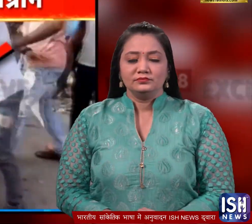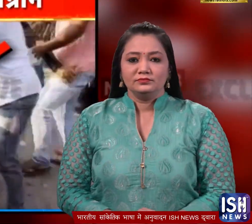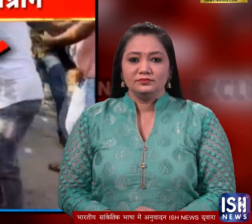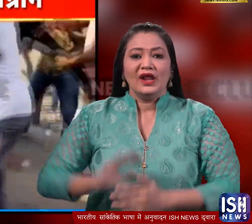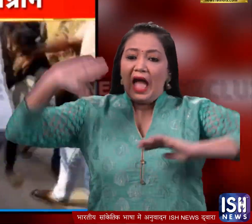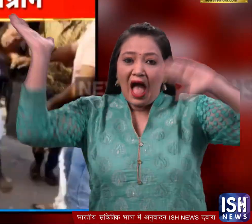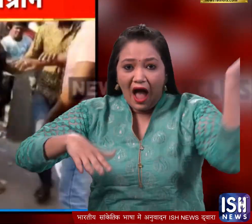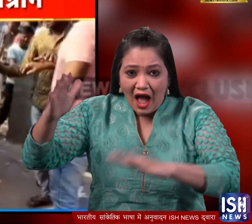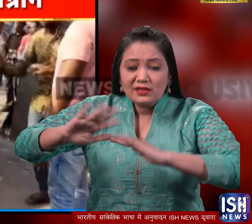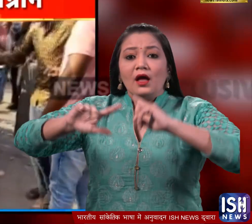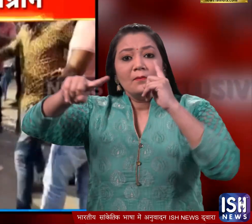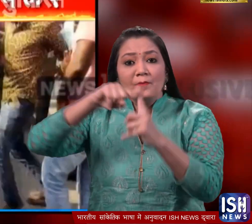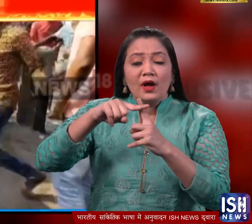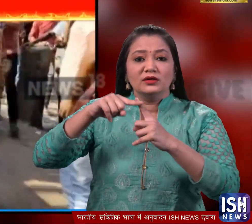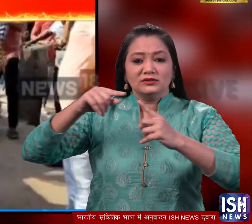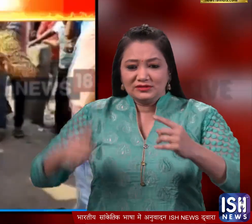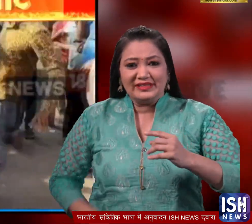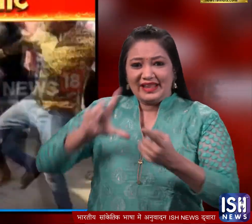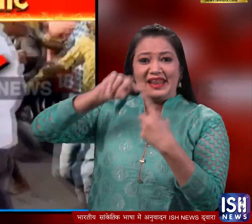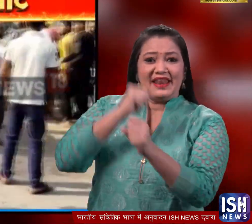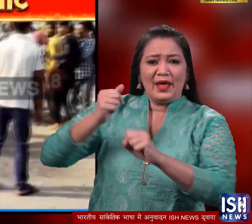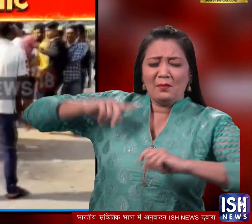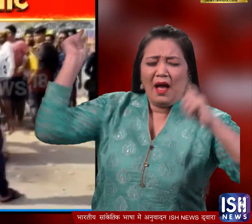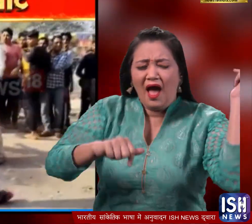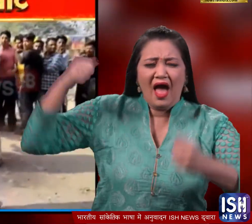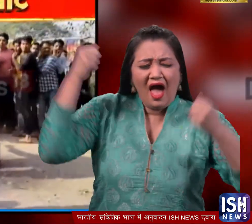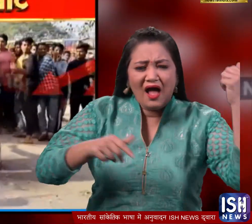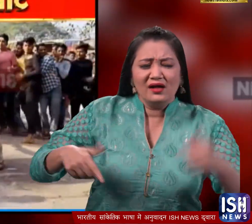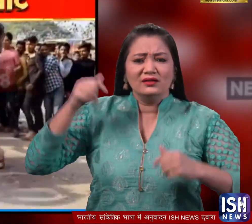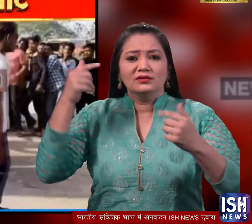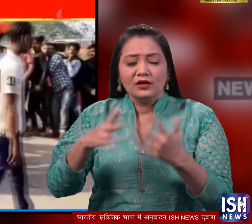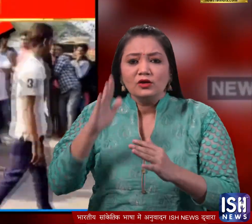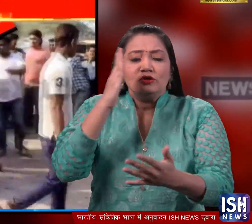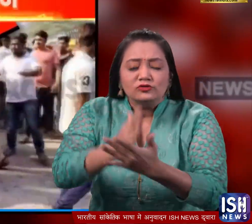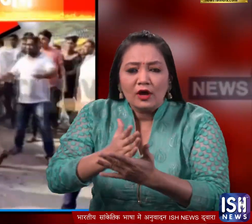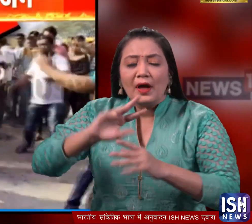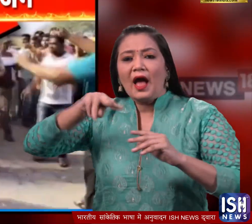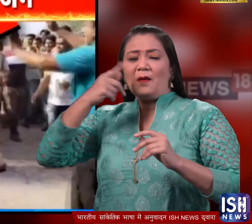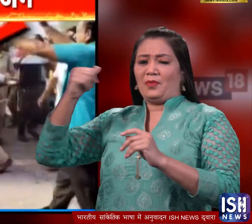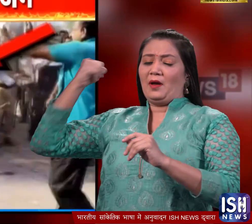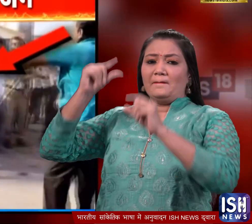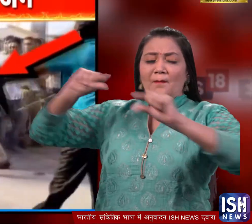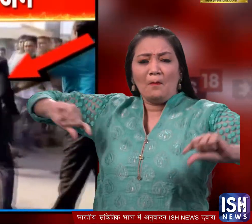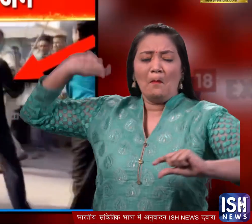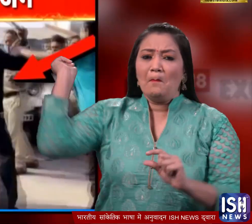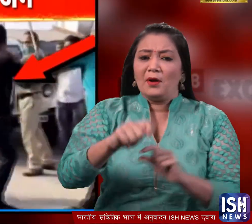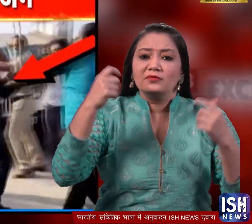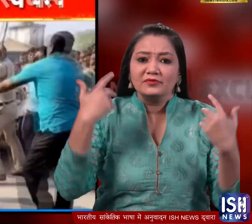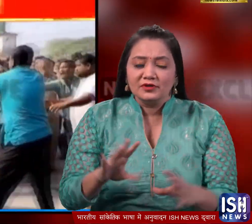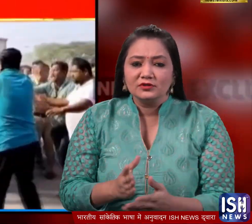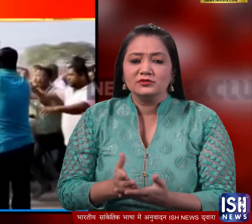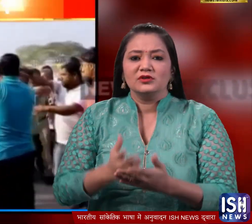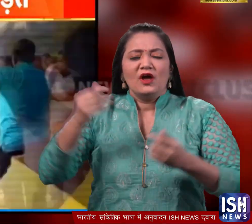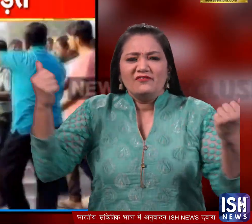हाथों के साथ कुछ ही देर में लोगों ने लातें चलानी भी शुरू कर दी। लोग रुकते दिखे तभी एक आदमी ने पीछे से आकर एक डंडा चला दिया।